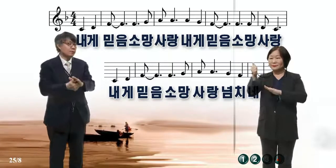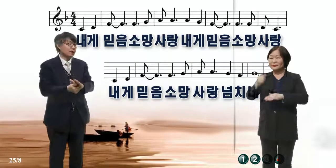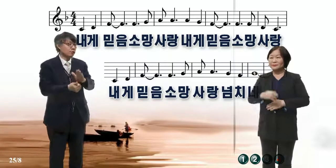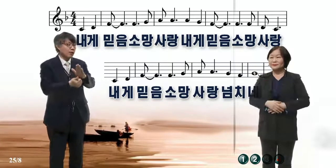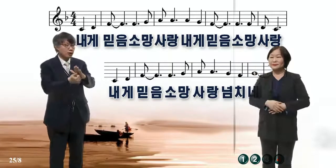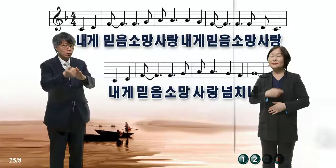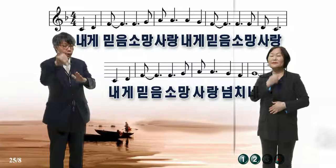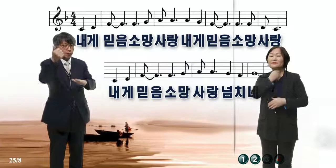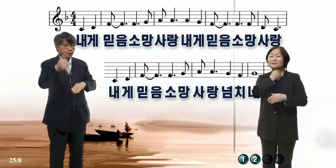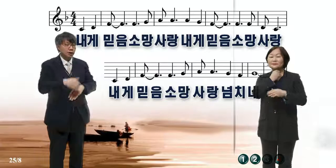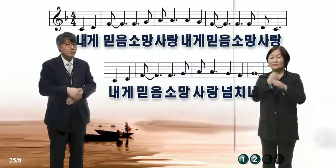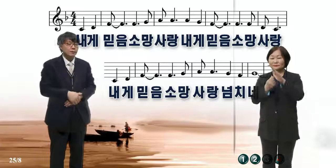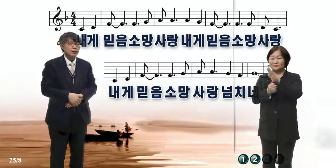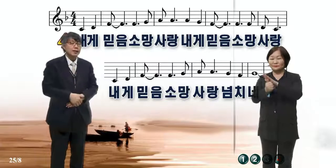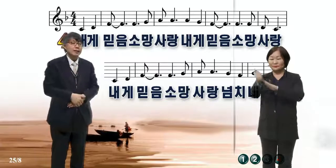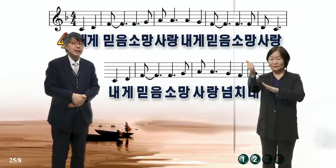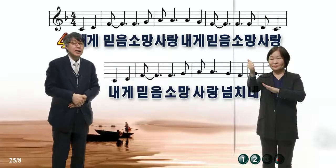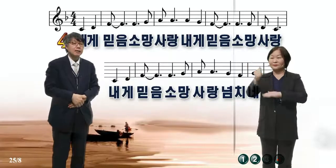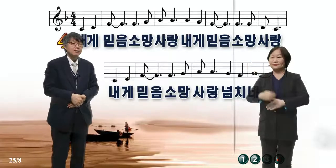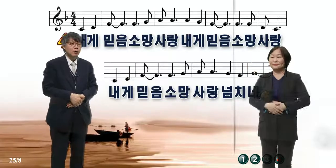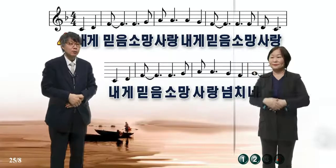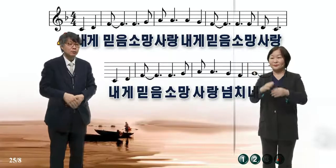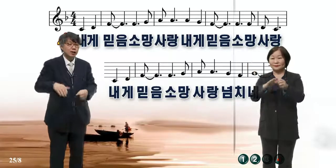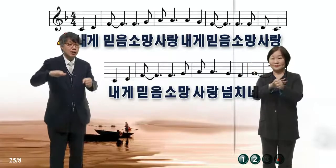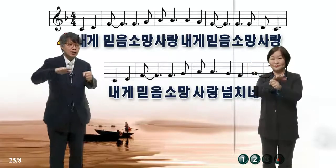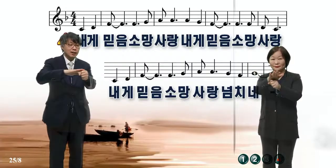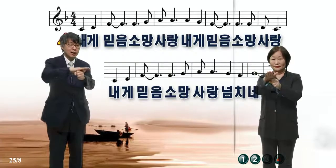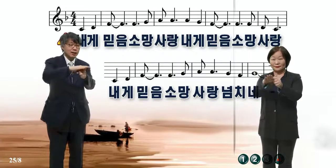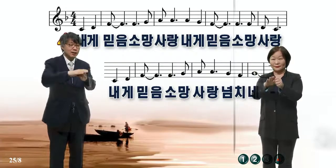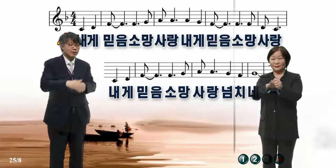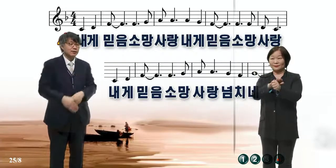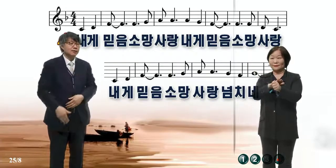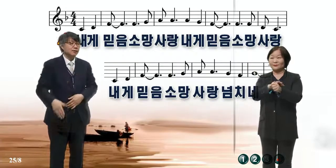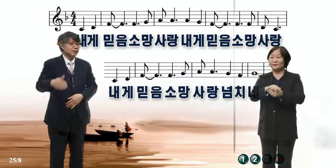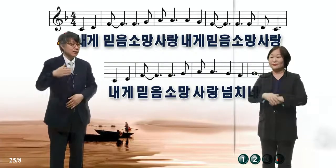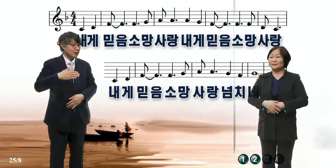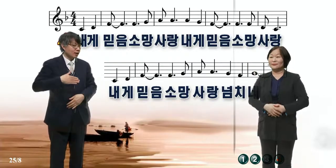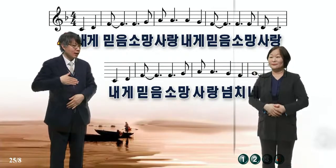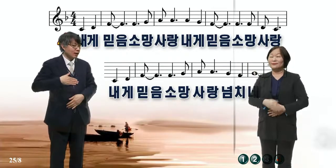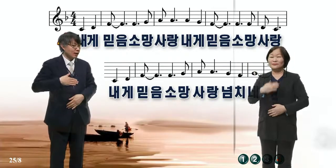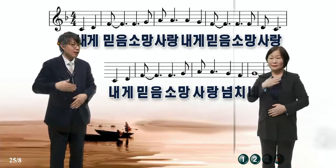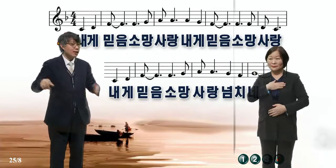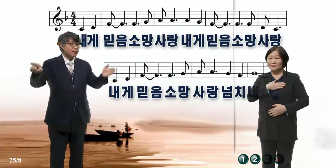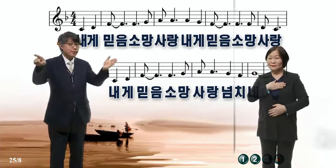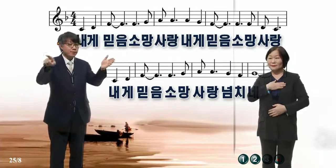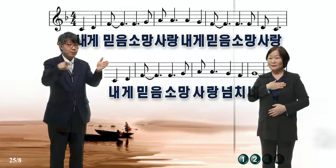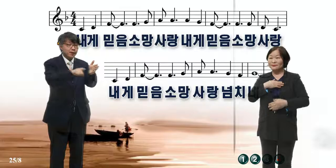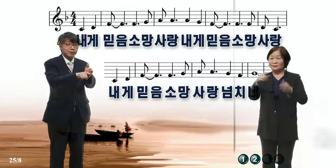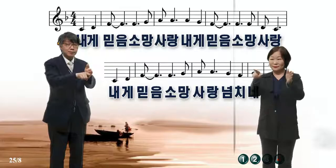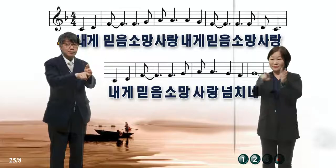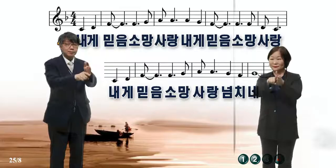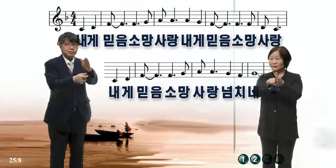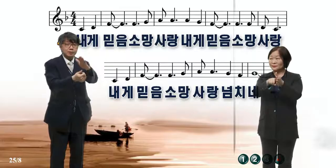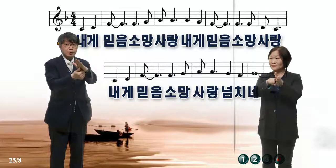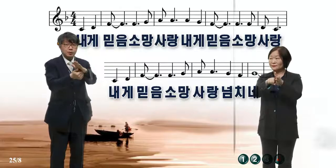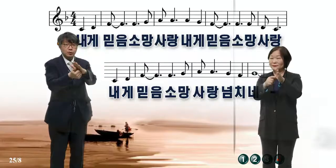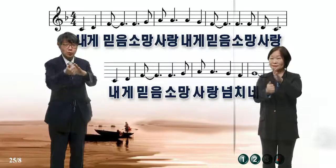됩니다. 소망이 됩니다. 사랑 배웠습니다. 사랑. 내게 믿음,